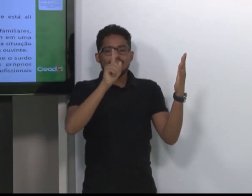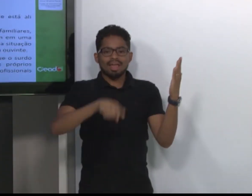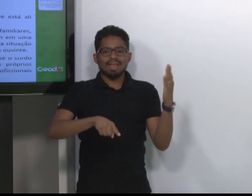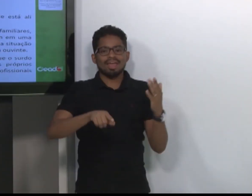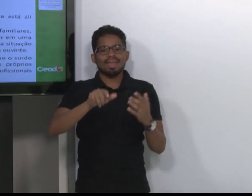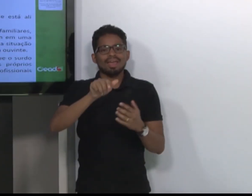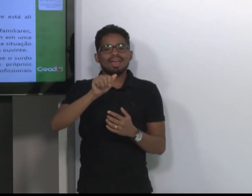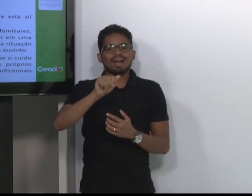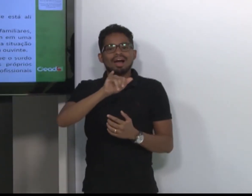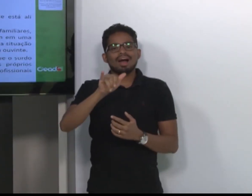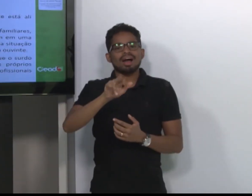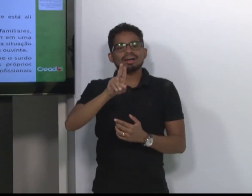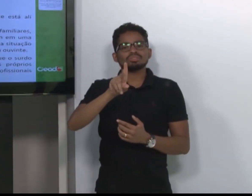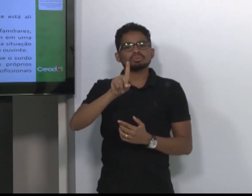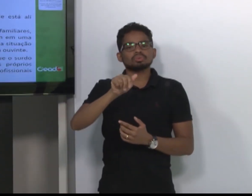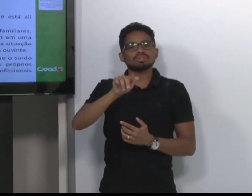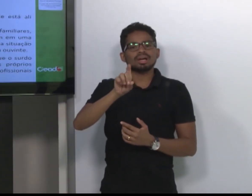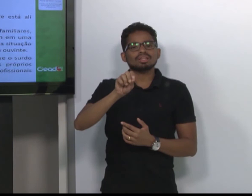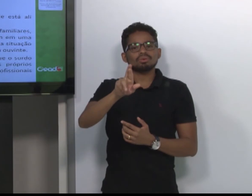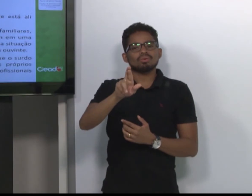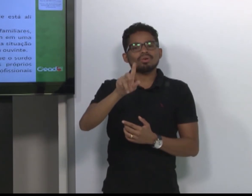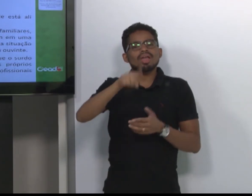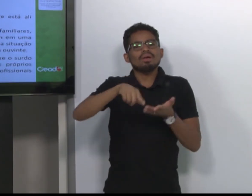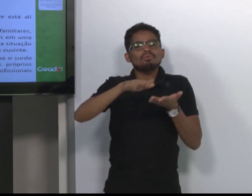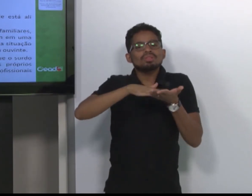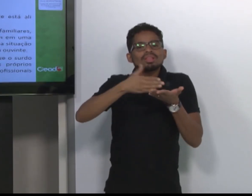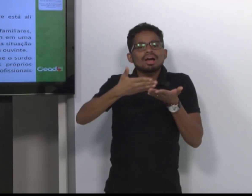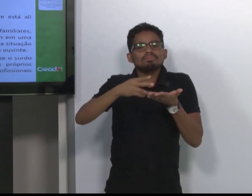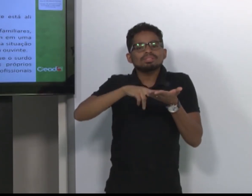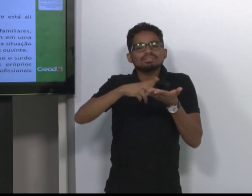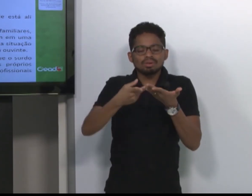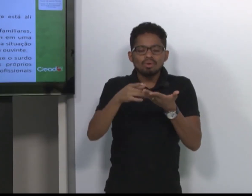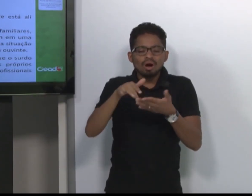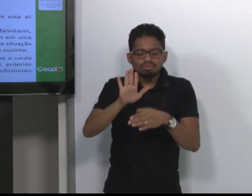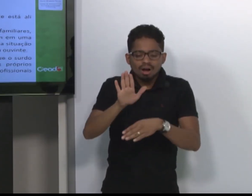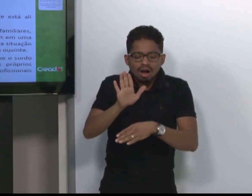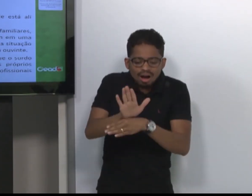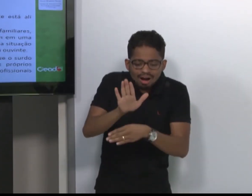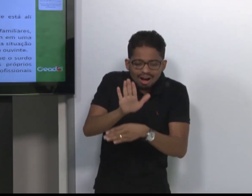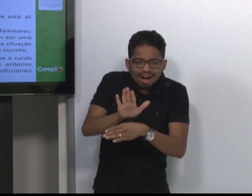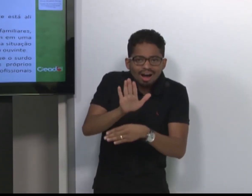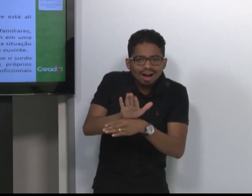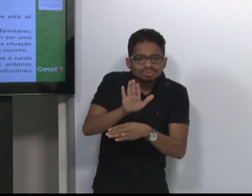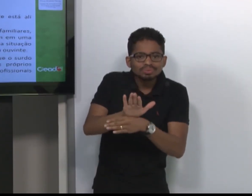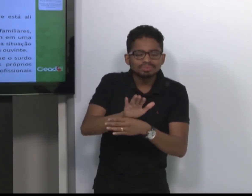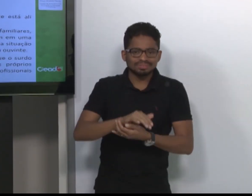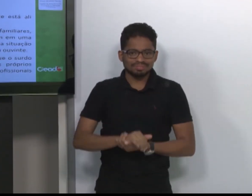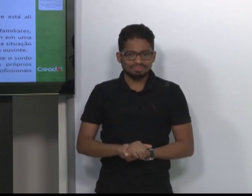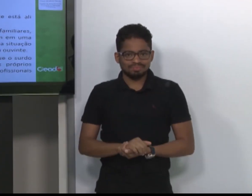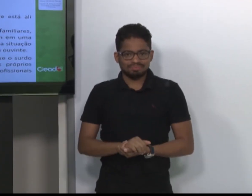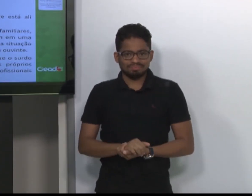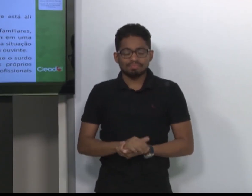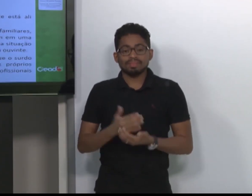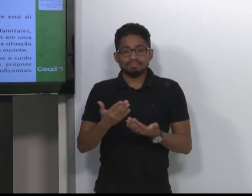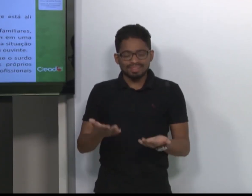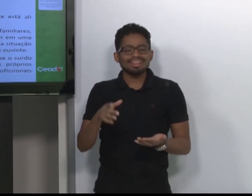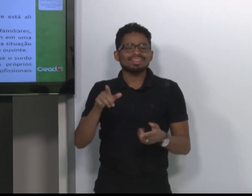Primeiro modelo, temos o ajudador. É aquele tradutor-intérprete que ajuda,